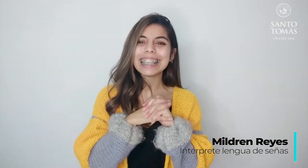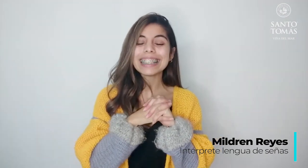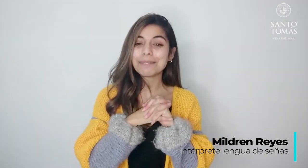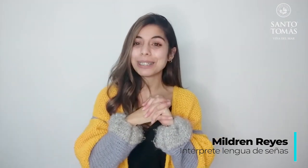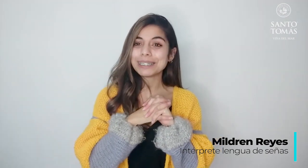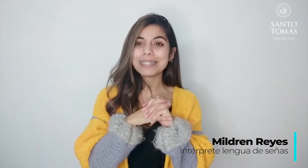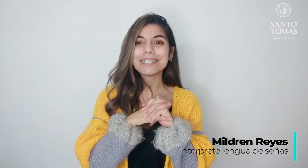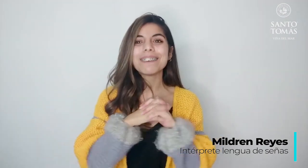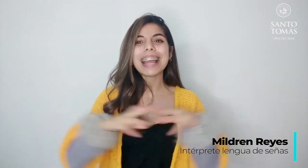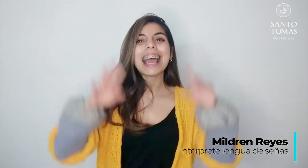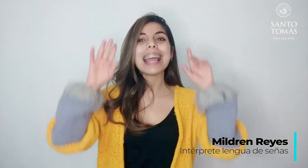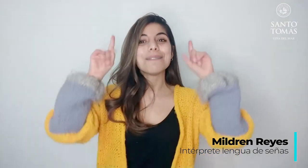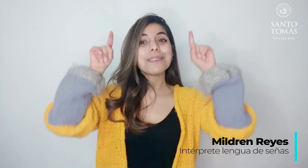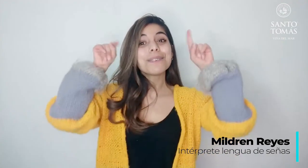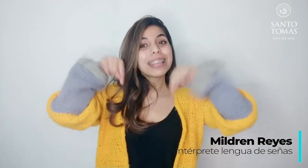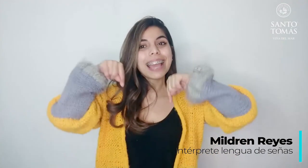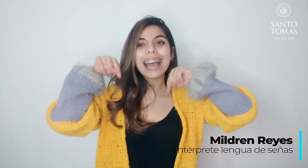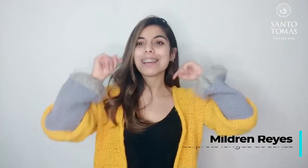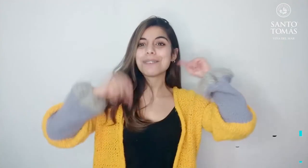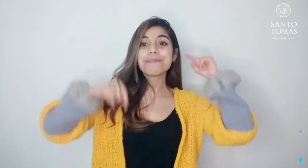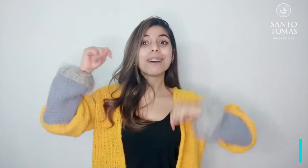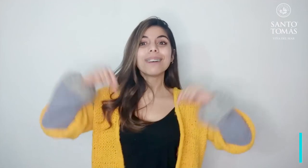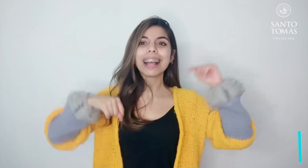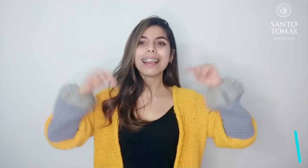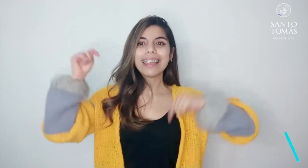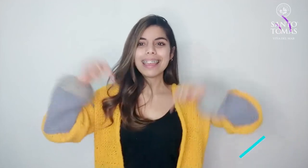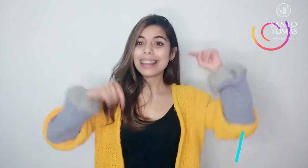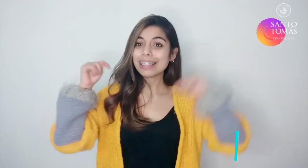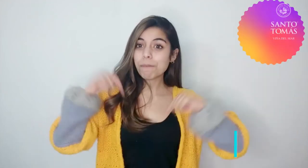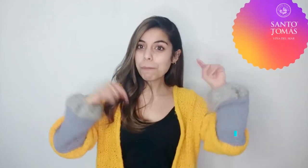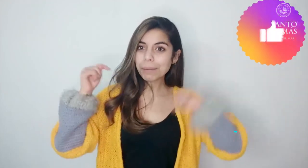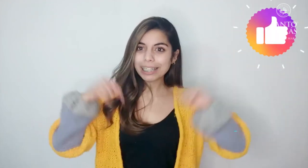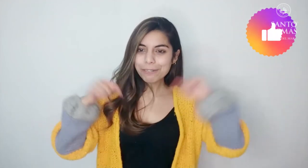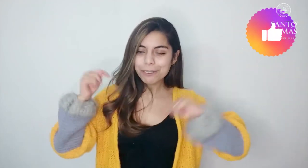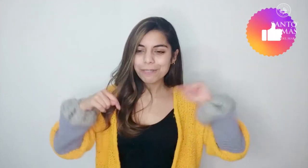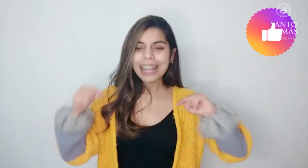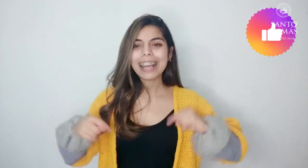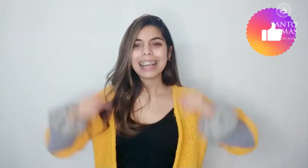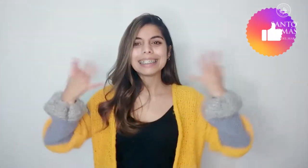la próxima semana, el mismo día, a la misma hora, en esta misma plataforma. Así que un